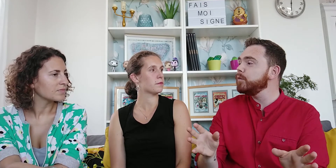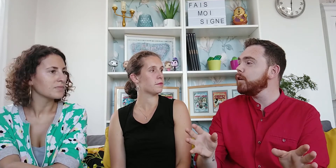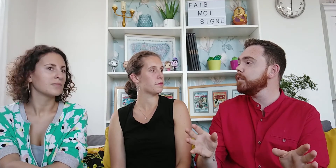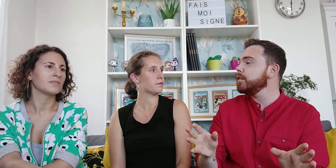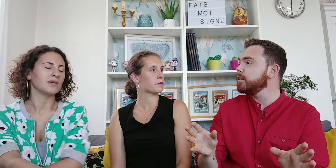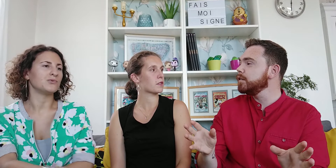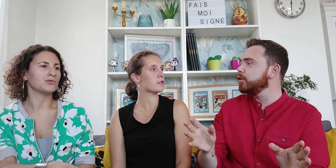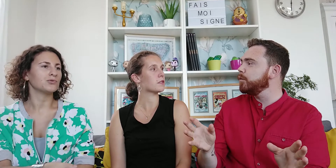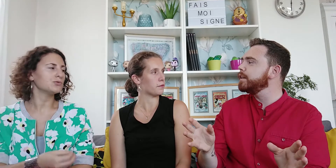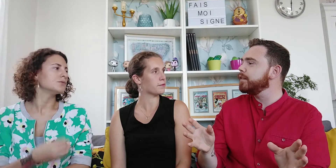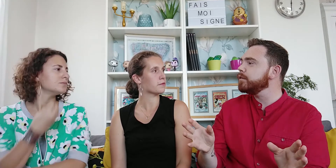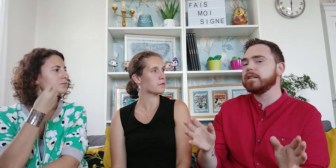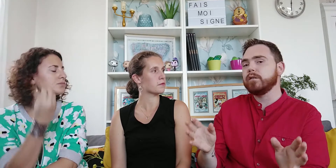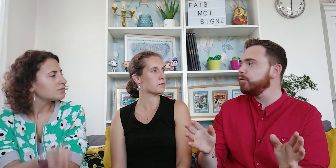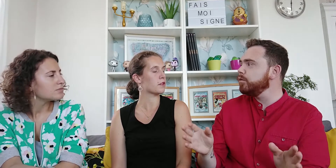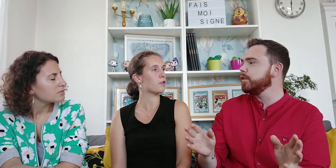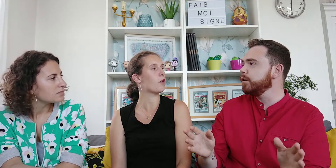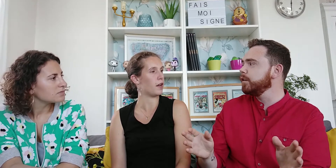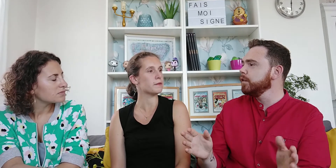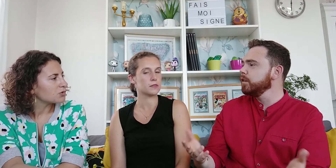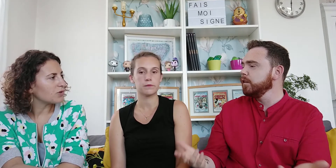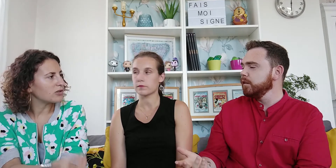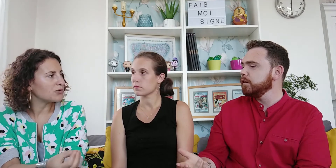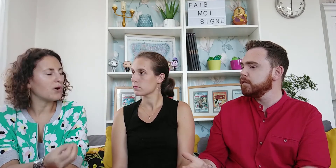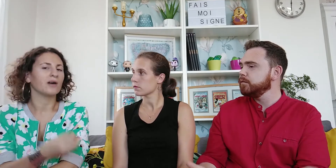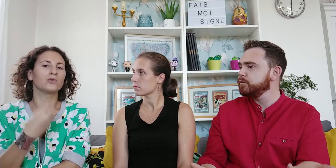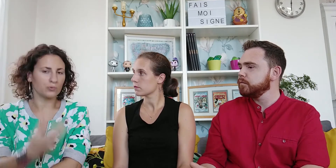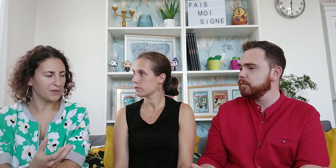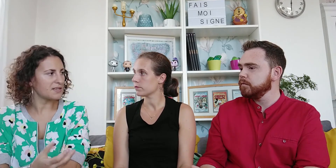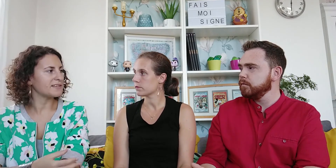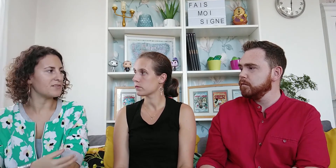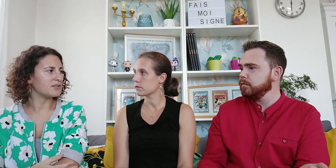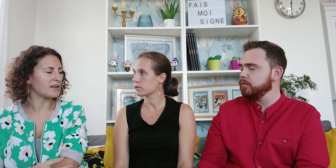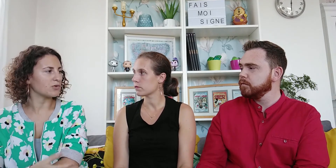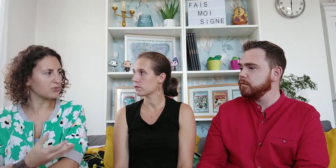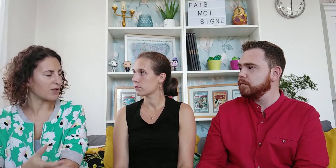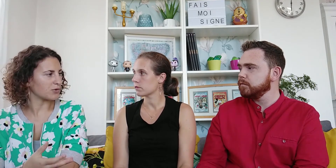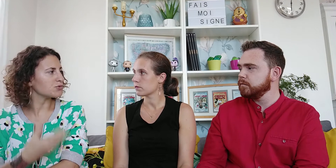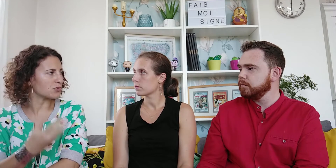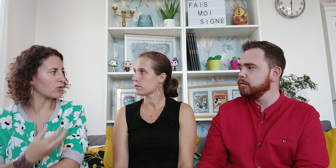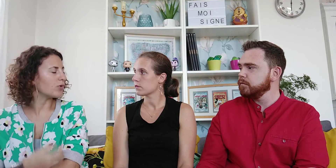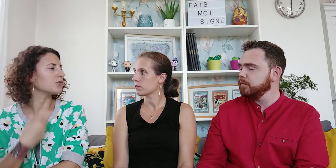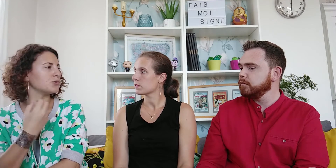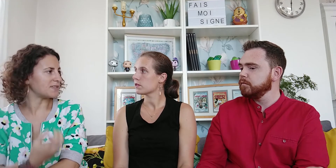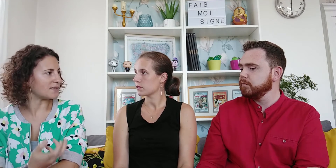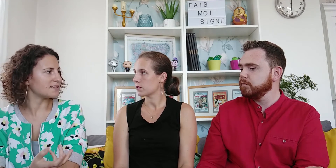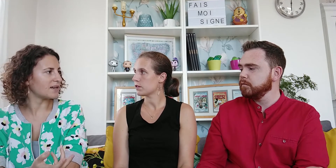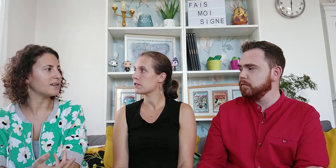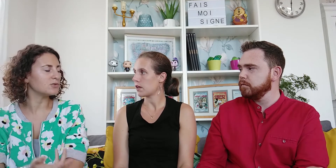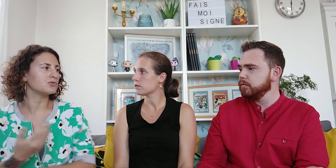mois de communication d'un seul coup. Voilà. Tu vois que l'enfant a compris qu'il y avait derrière une vraie attention, de te faire comprendre que c'était ça. Donc tu